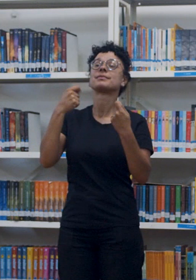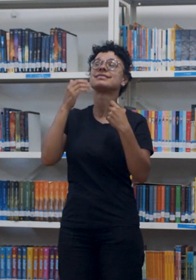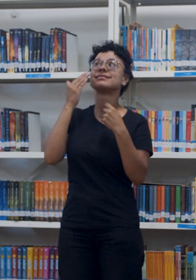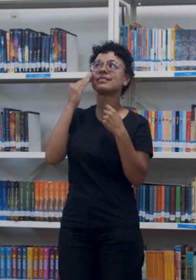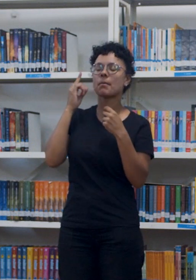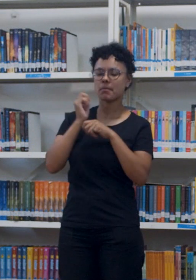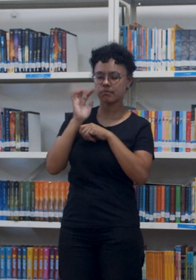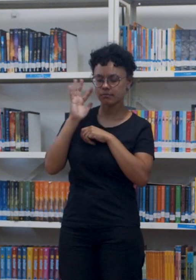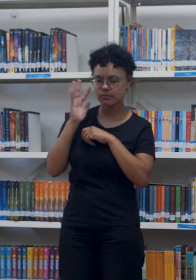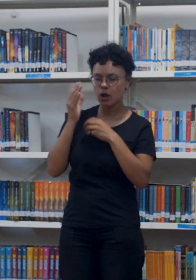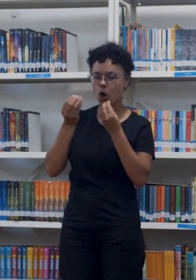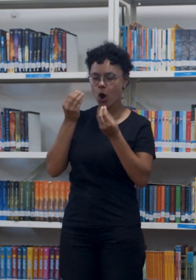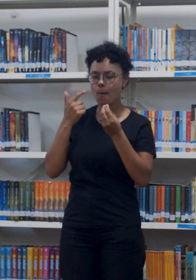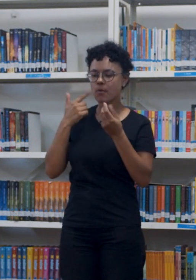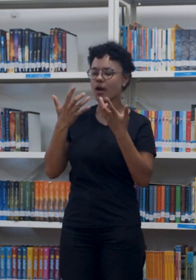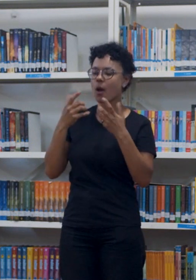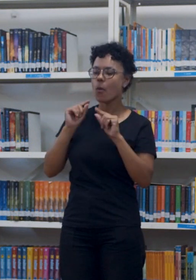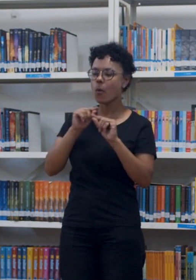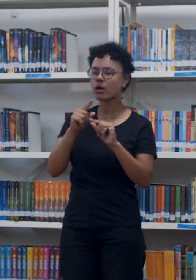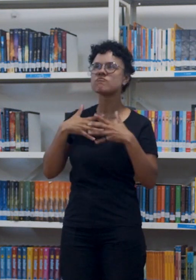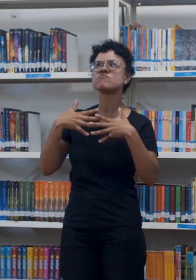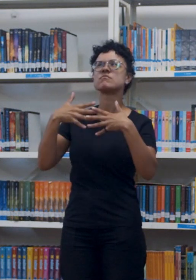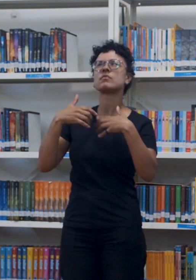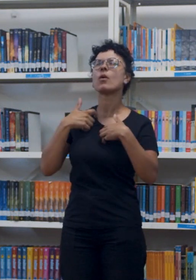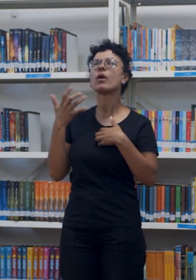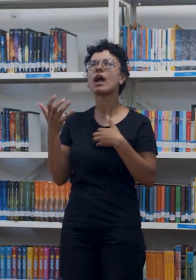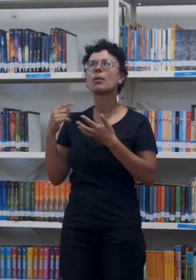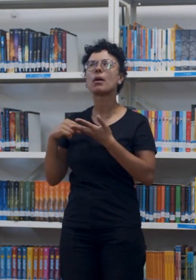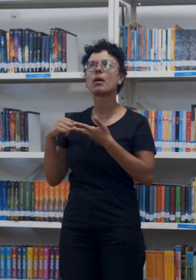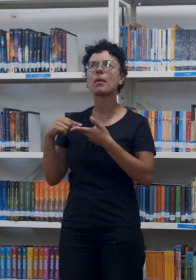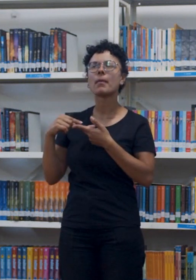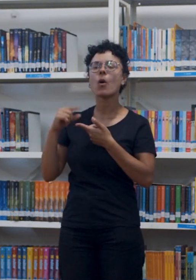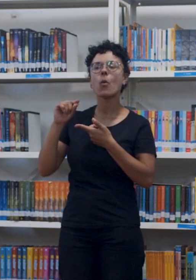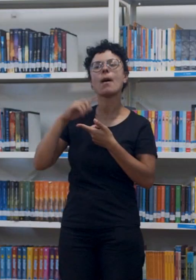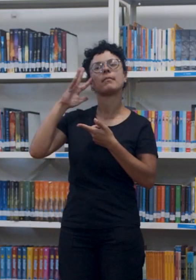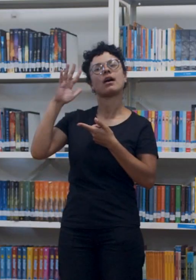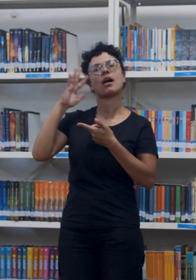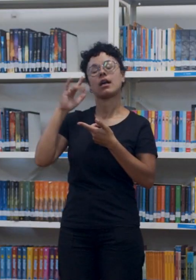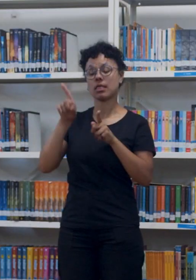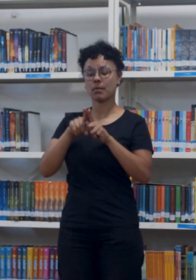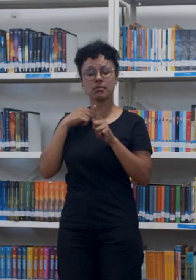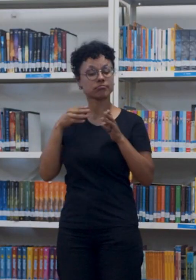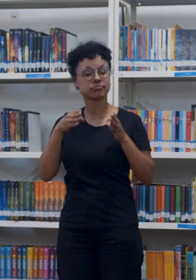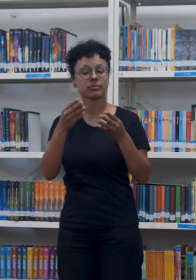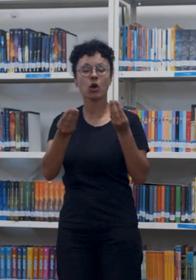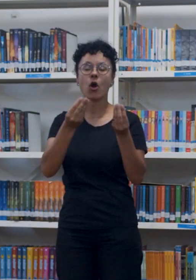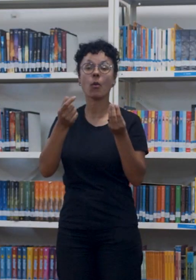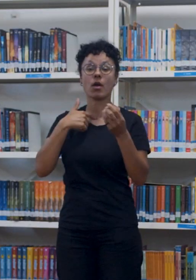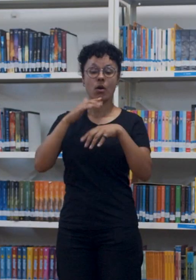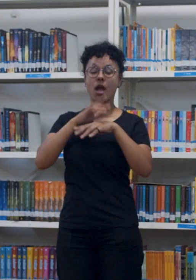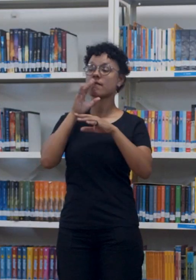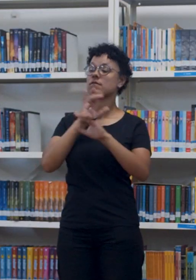gente parar, respirar e falar assim, o que eu quero? Para onde eu estou indo? O que eu